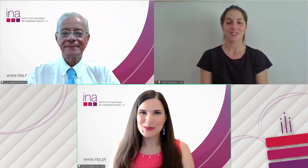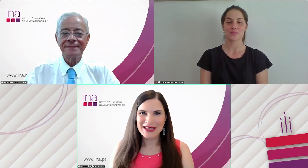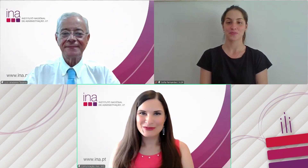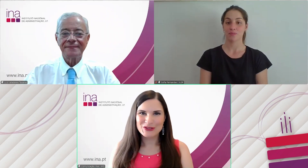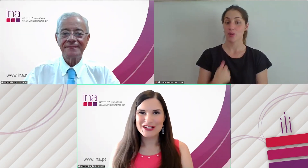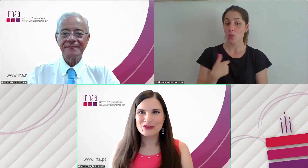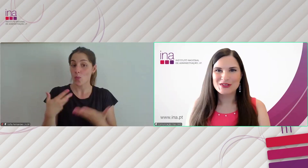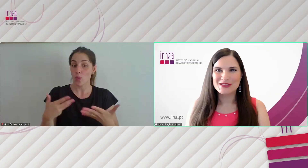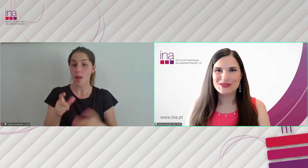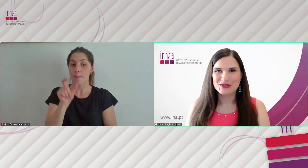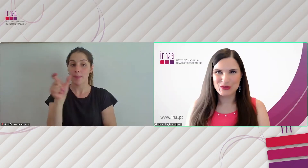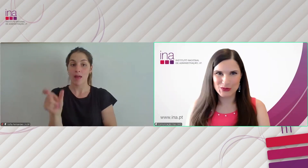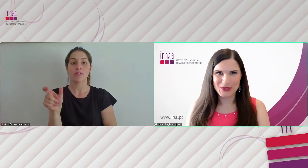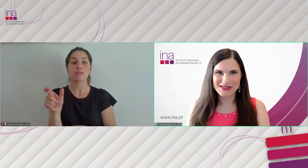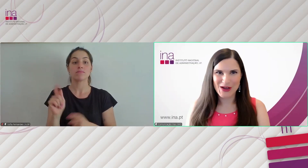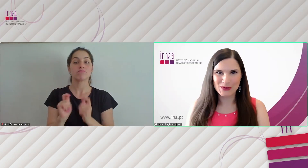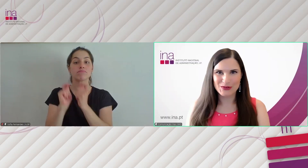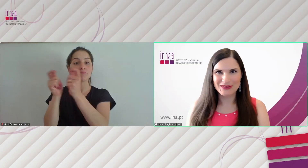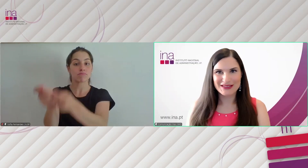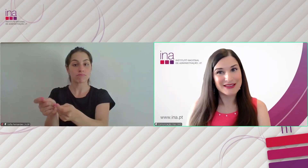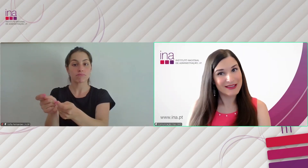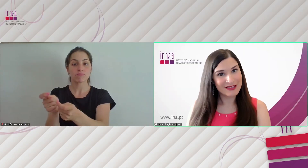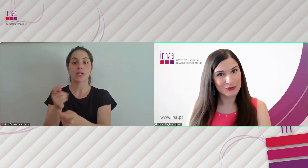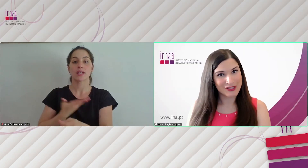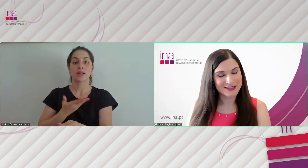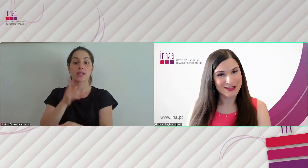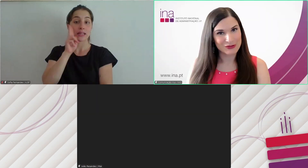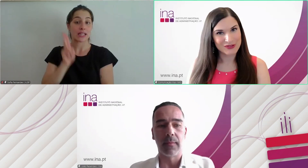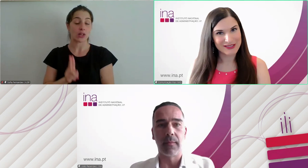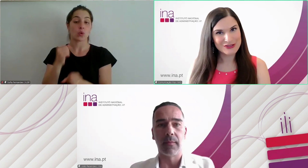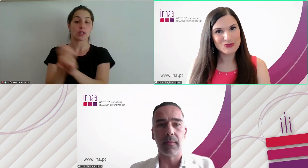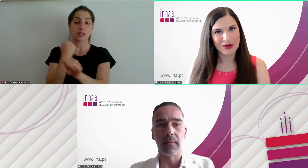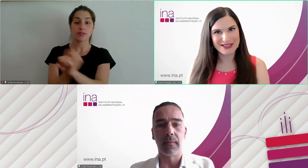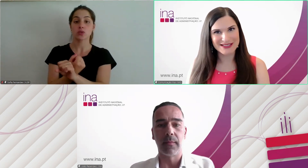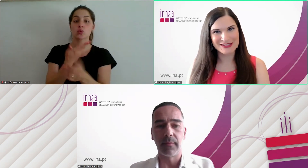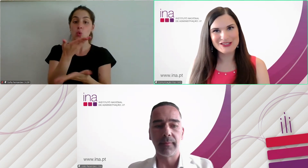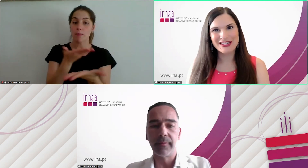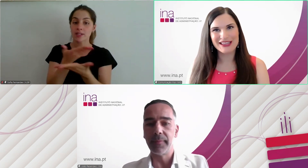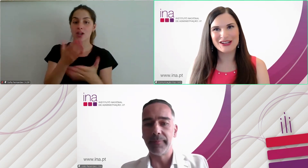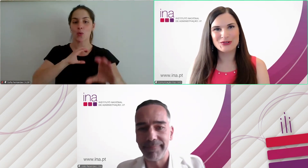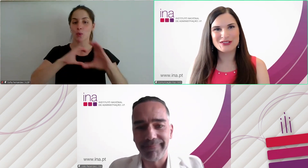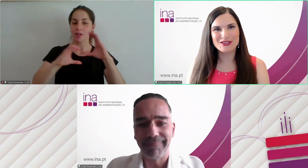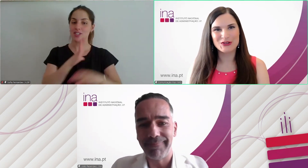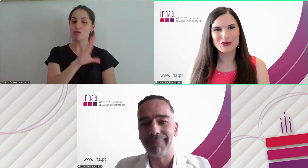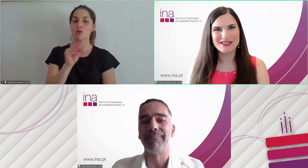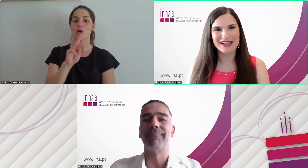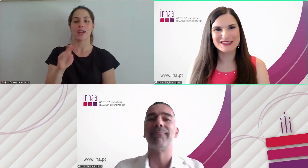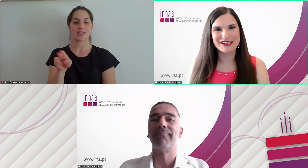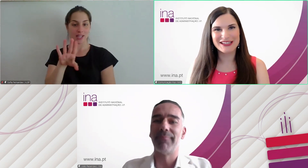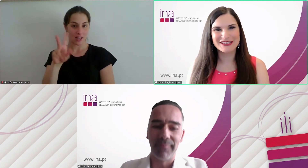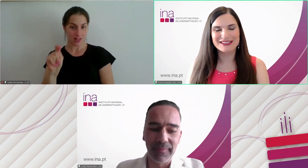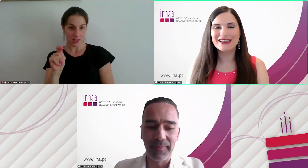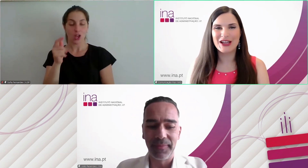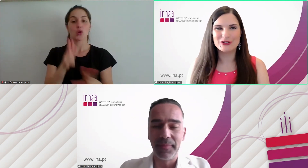Passo a palavra ao diretor de Serviços de Cooperação e Comunicação do INA, João Rezendes, que irá dar a conhecer o novo site